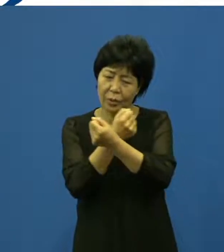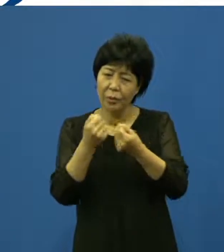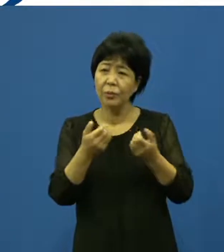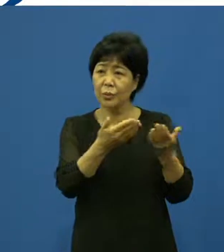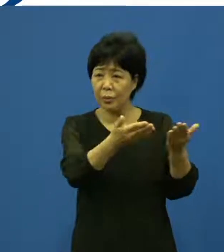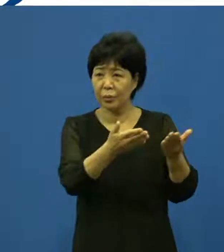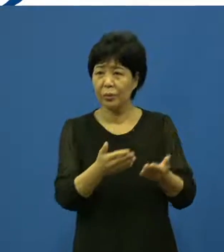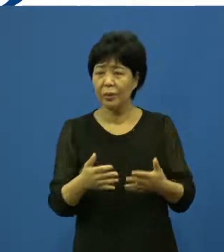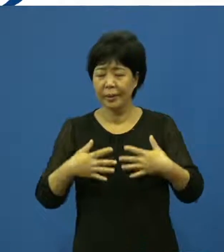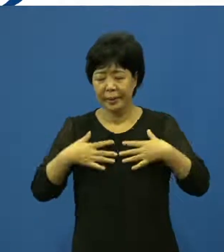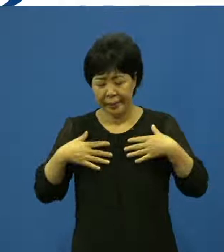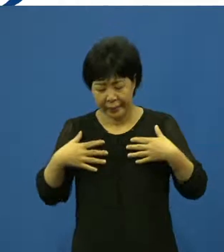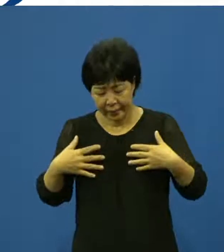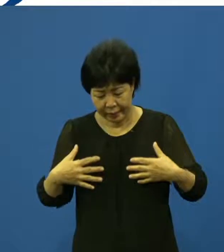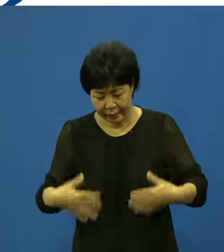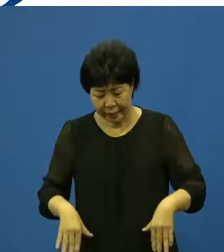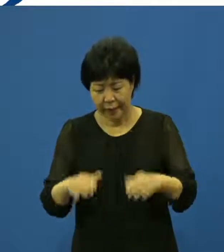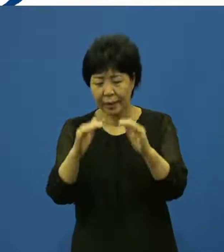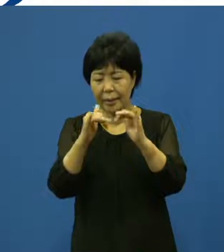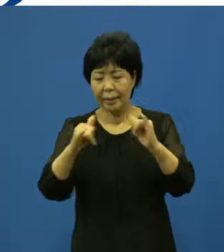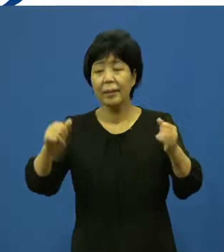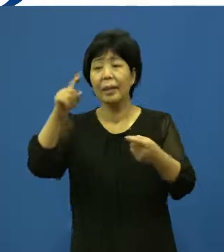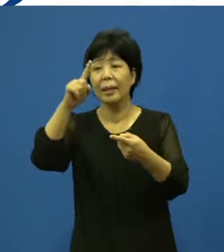연약한 자들에 대한 인내를 하고 기다려주고.